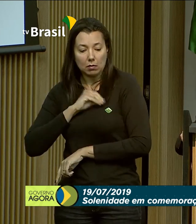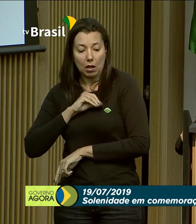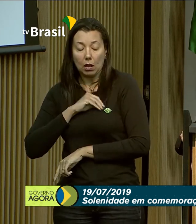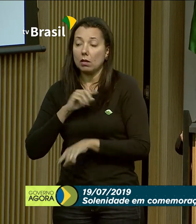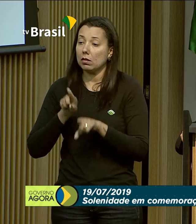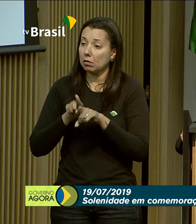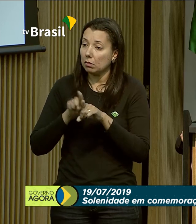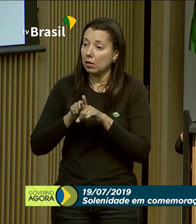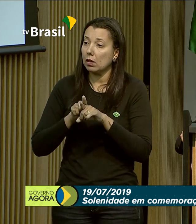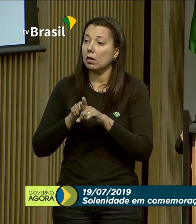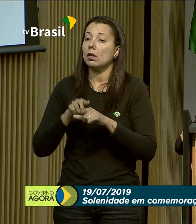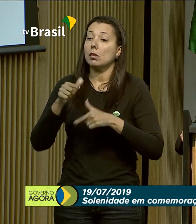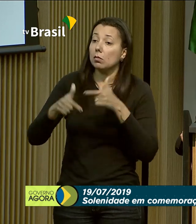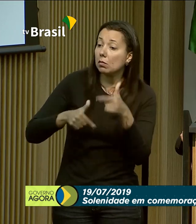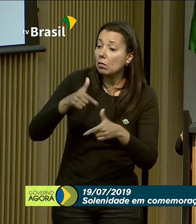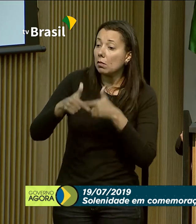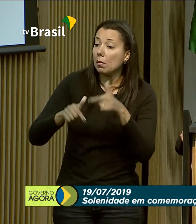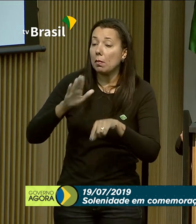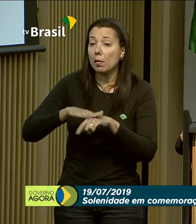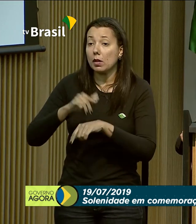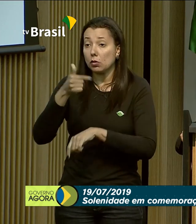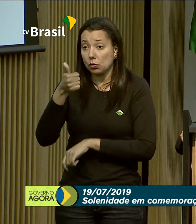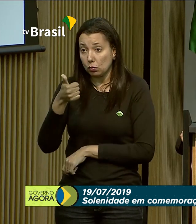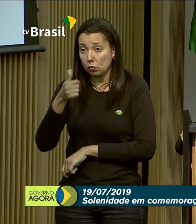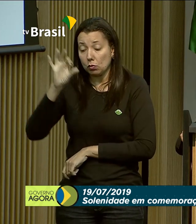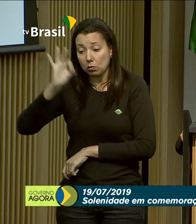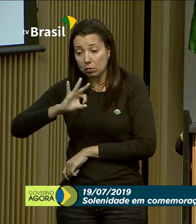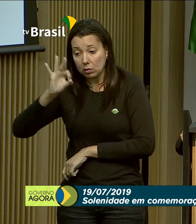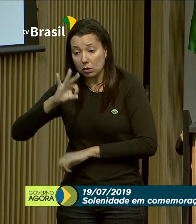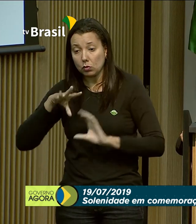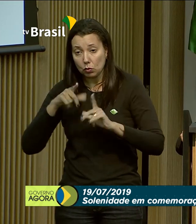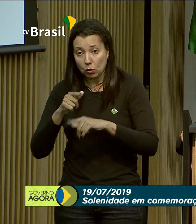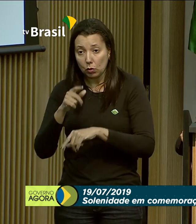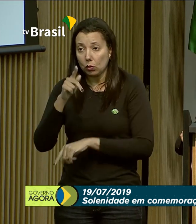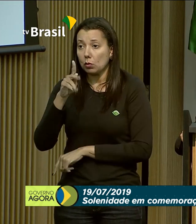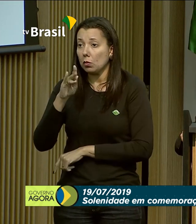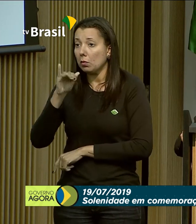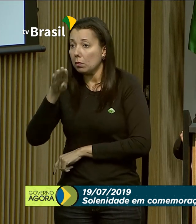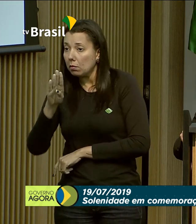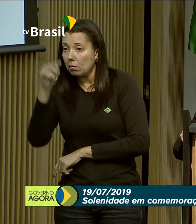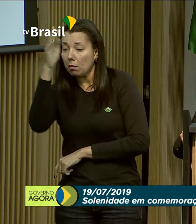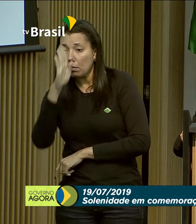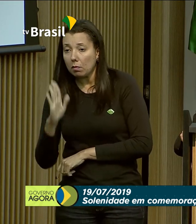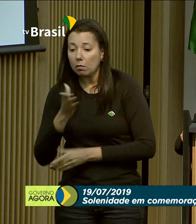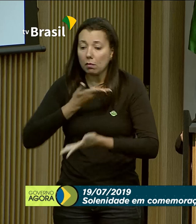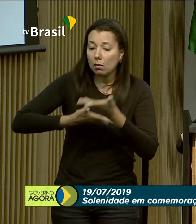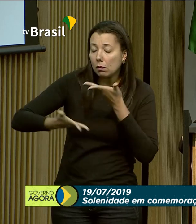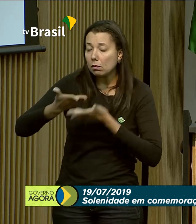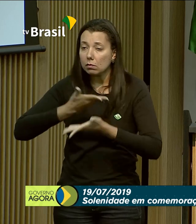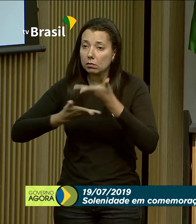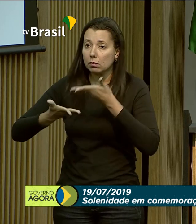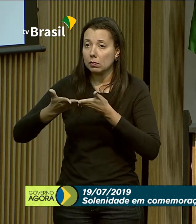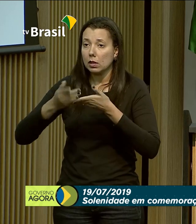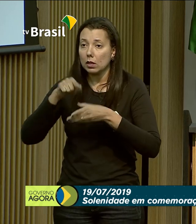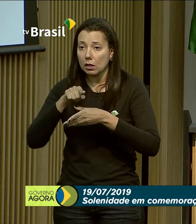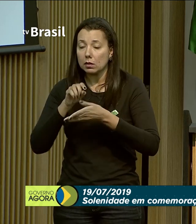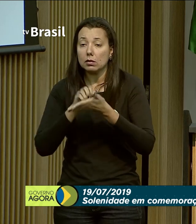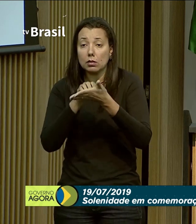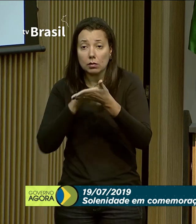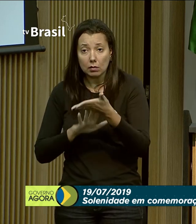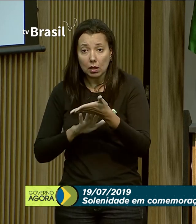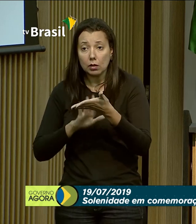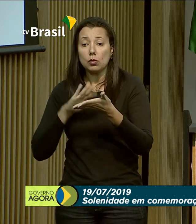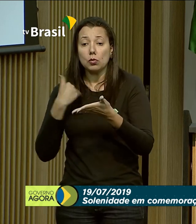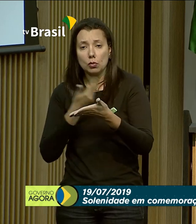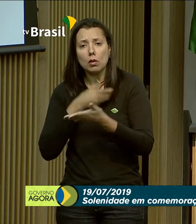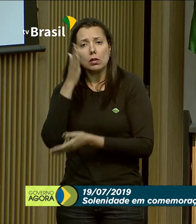cadeia produtiva. Mais de 1% de todo o PIB brasileiro é relacionado a essa atividade e